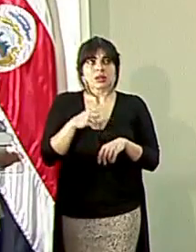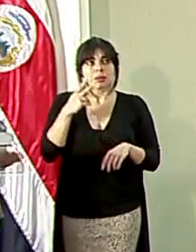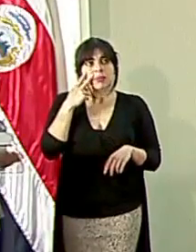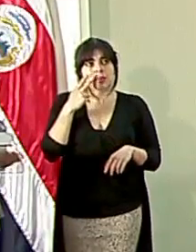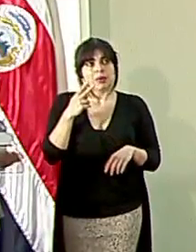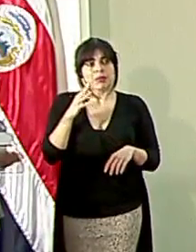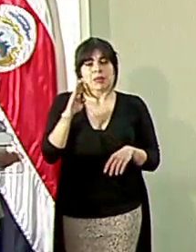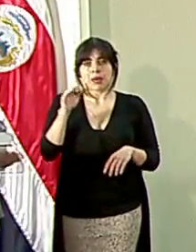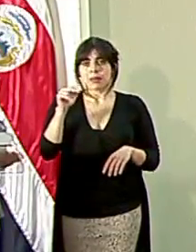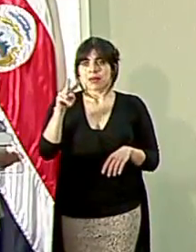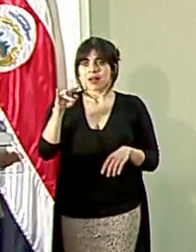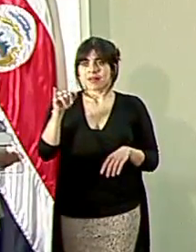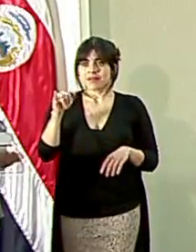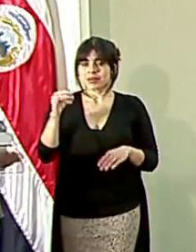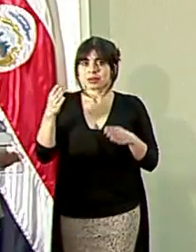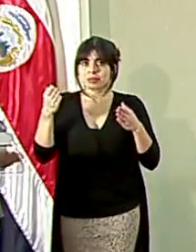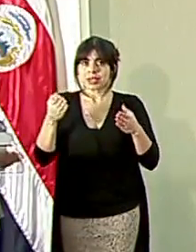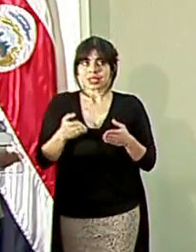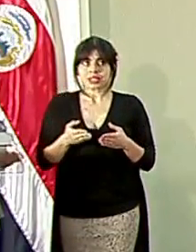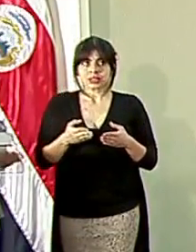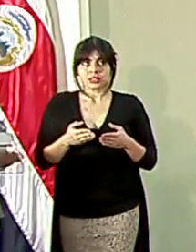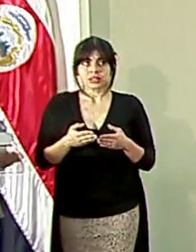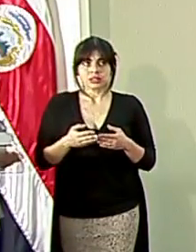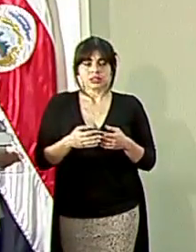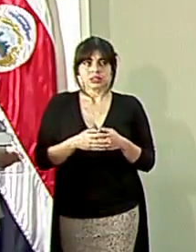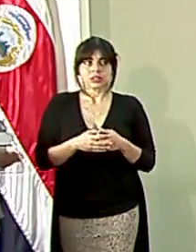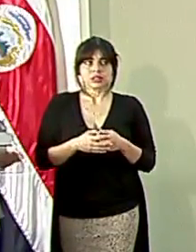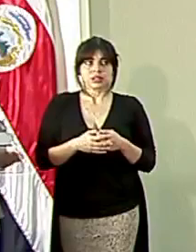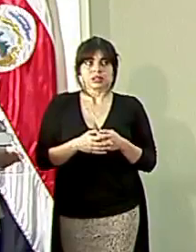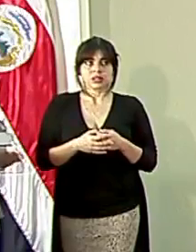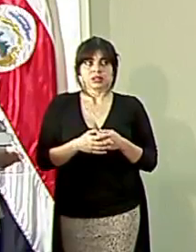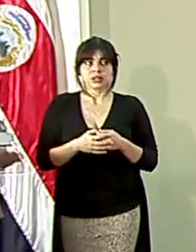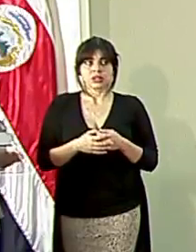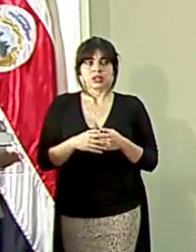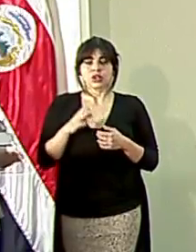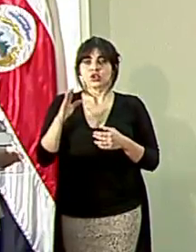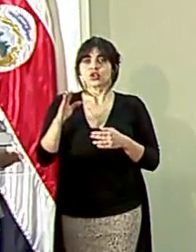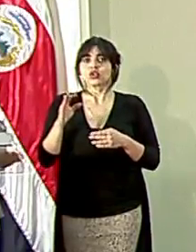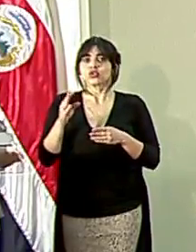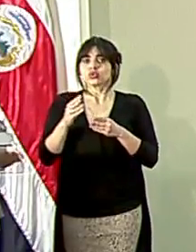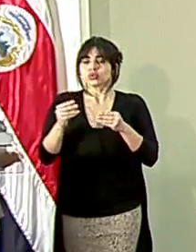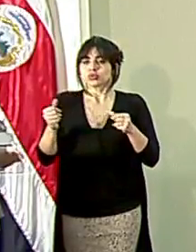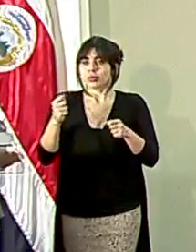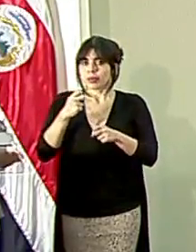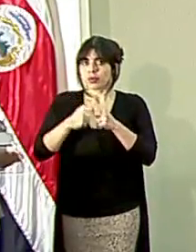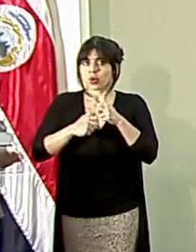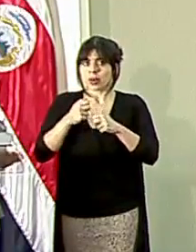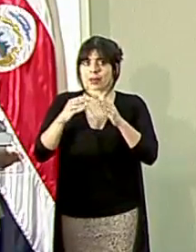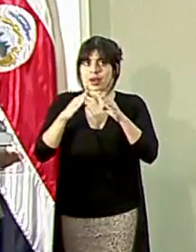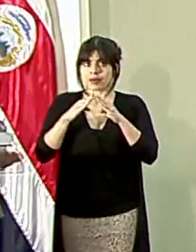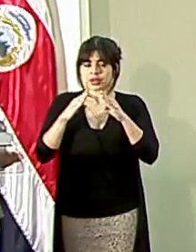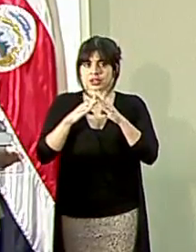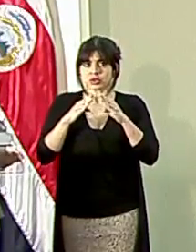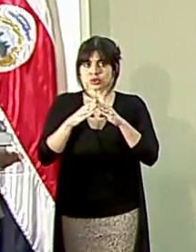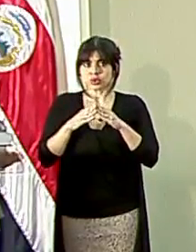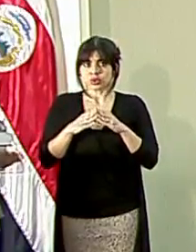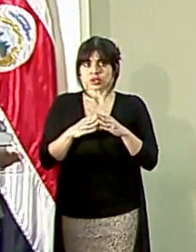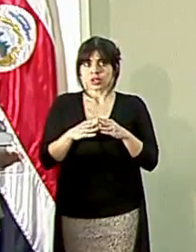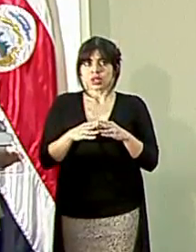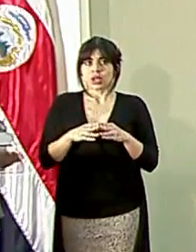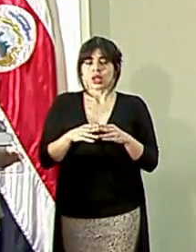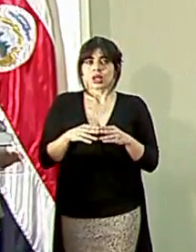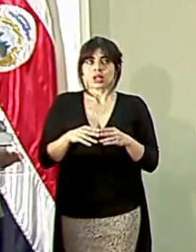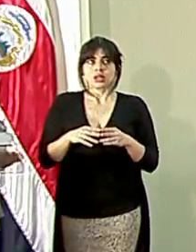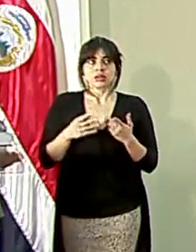del Bambi la presencia de solucionar problemas habitacionales que esa gente está